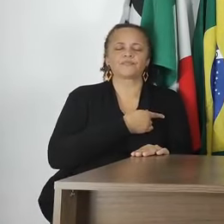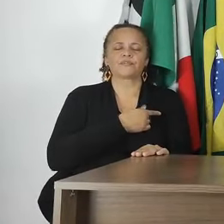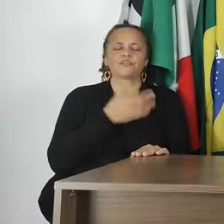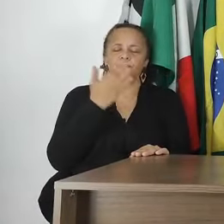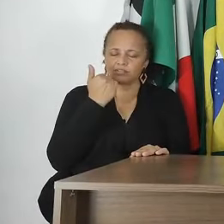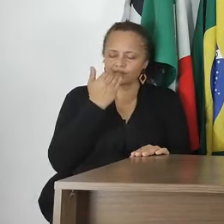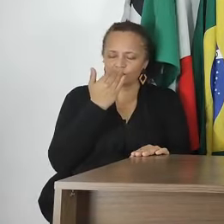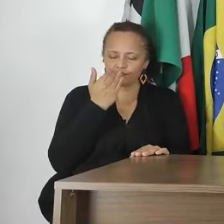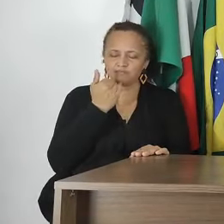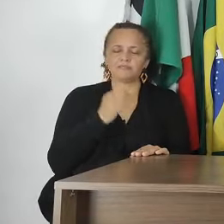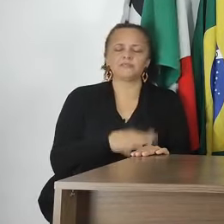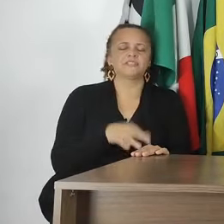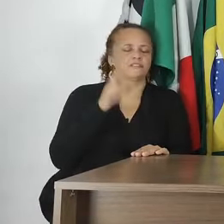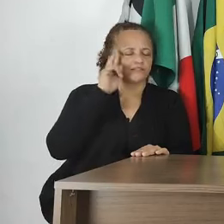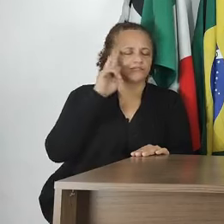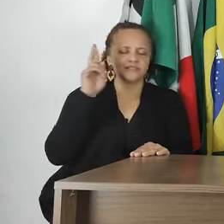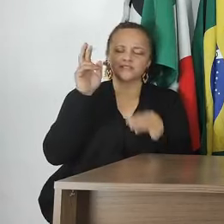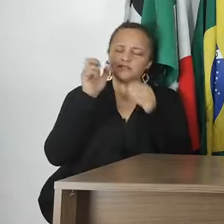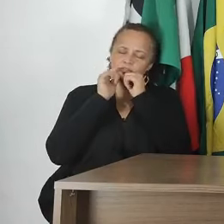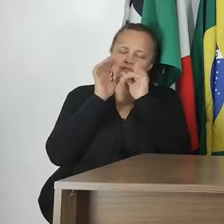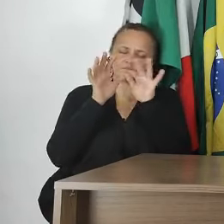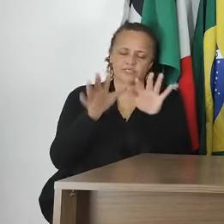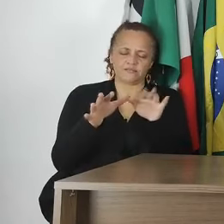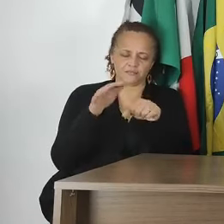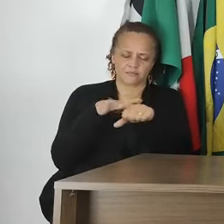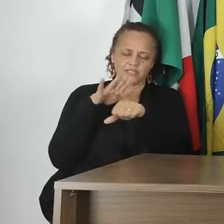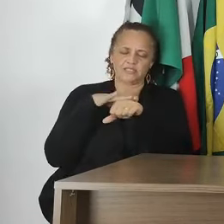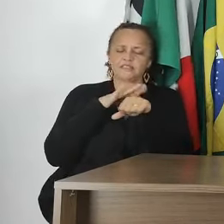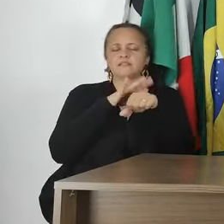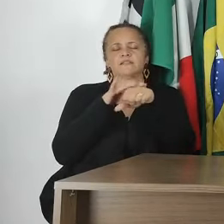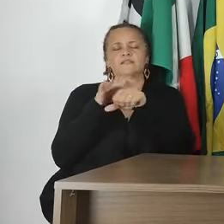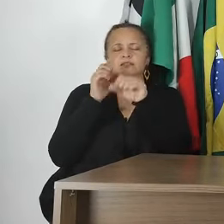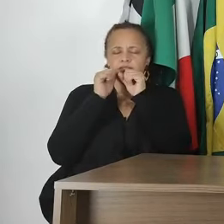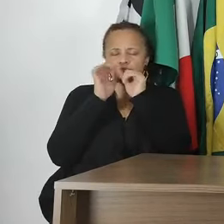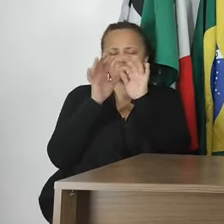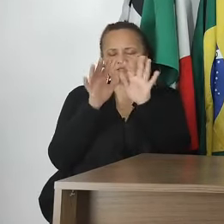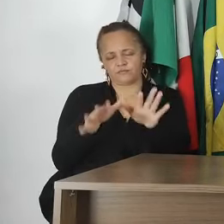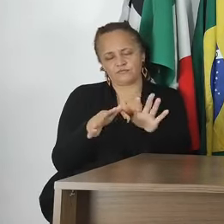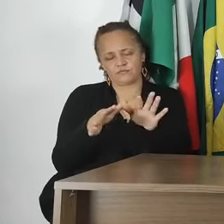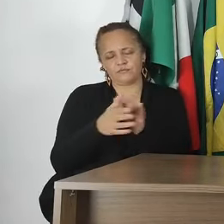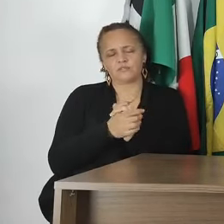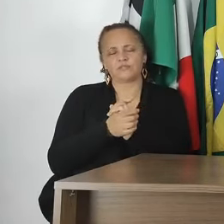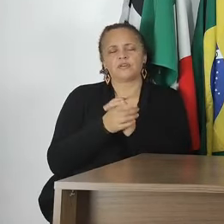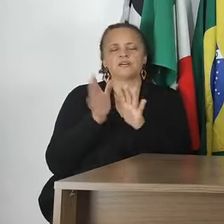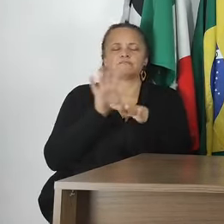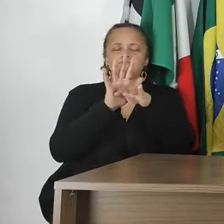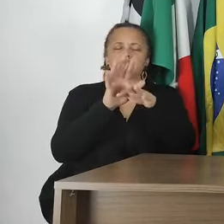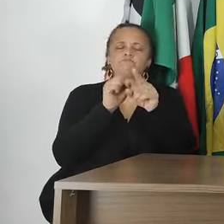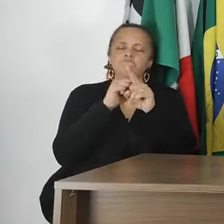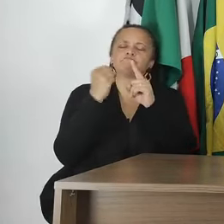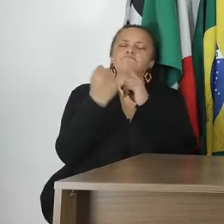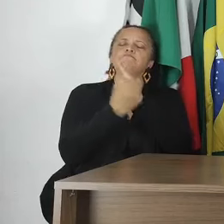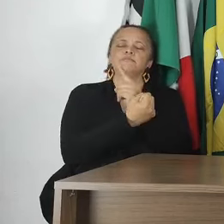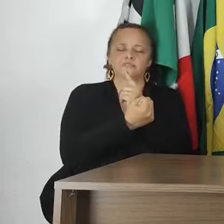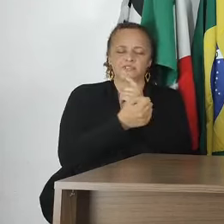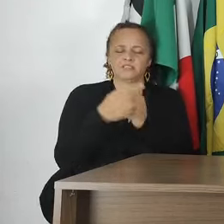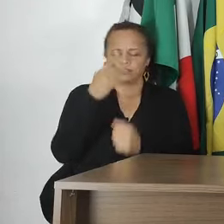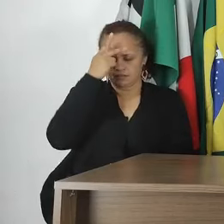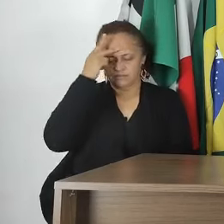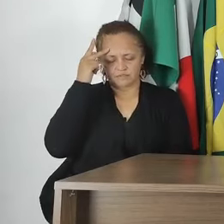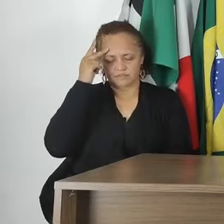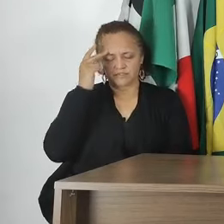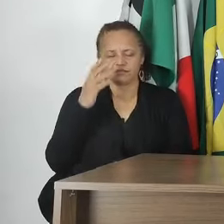arrecadação de alimentos. Que o Senhor venha cada vez mais, ó Deus, abençoar essa ação social. Que as pessoas que realmente, meu